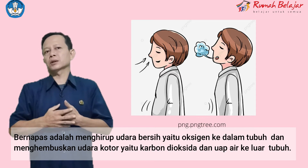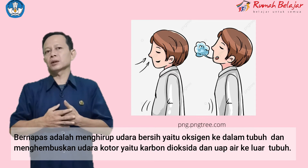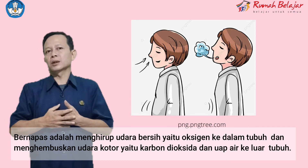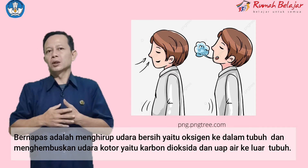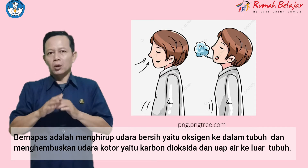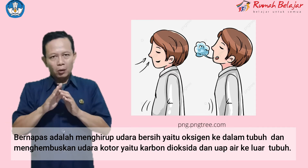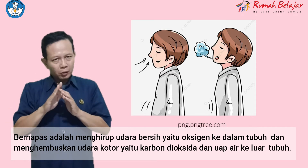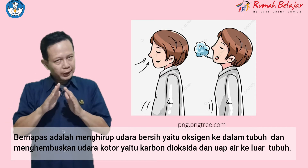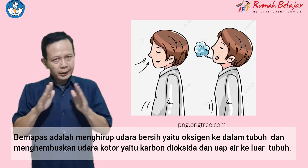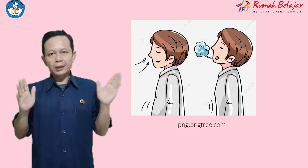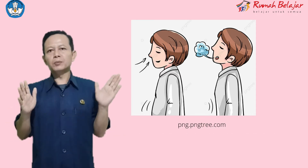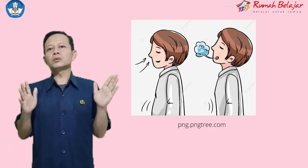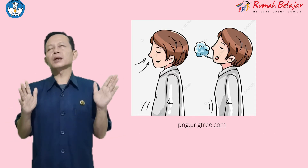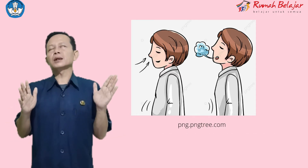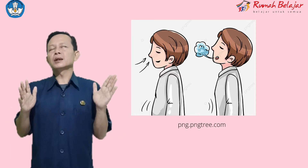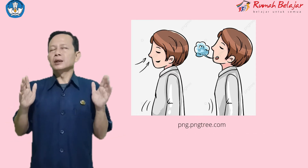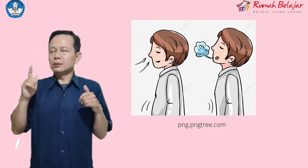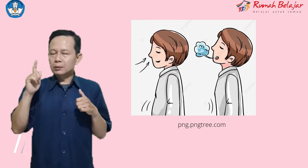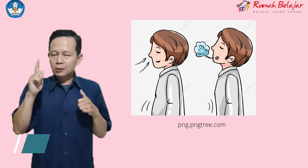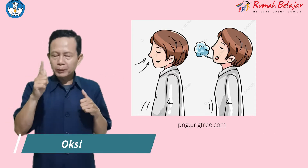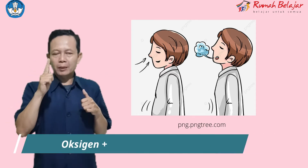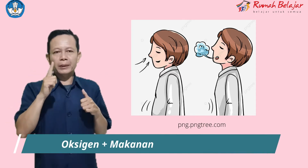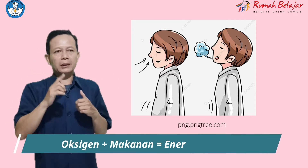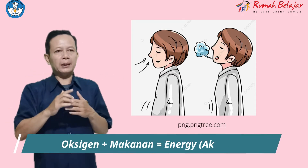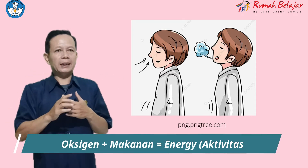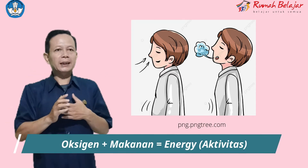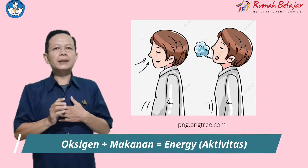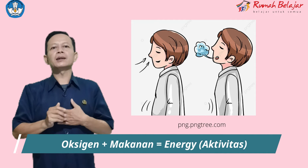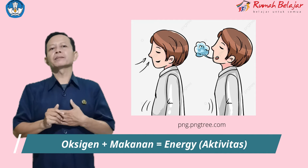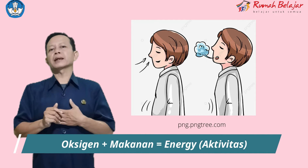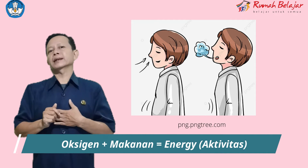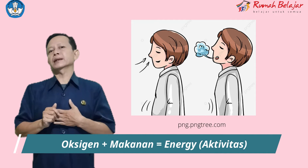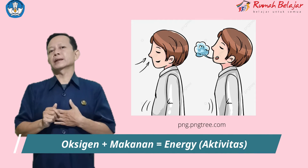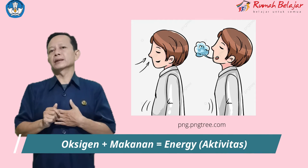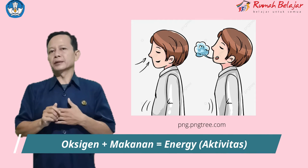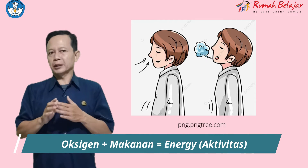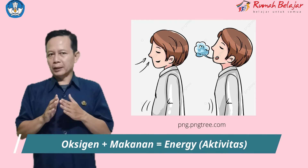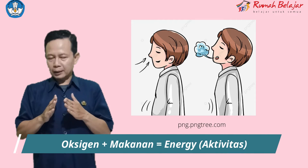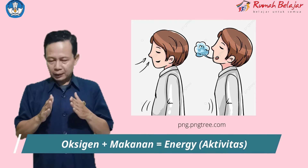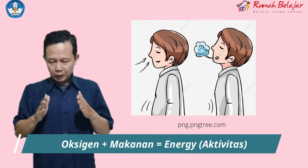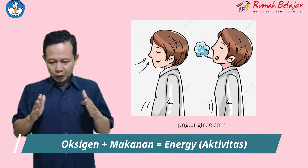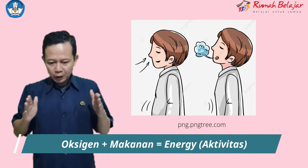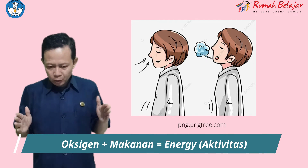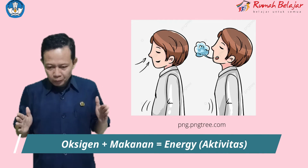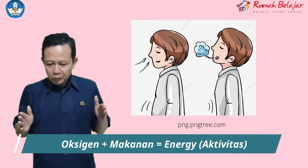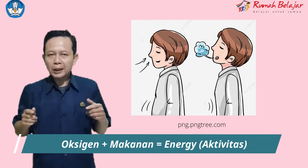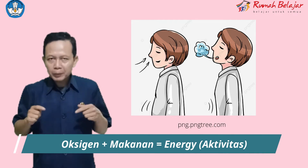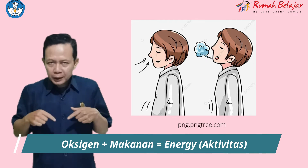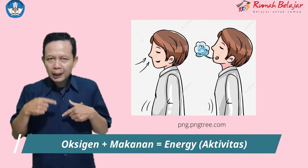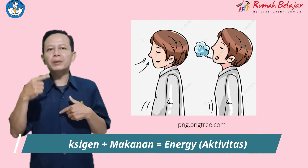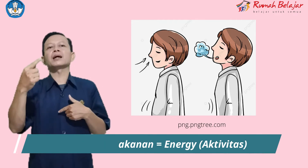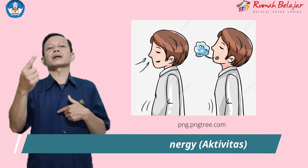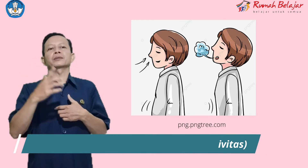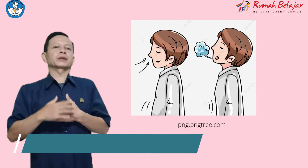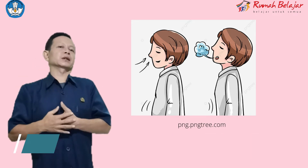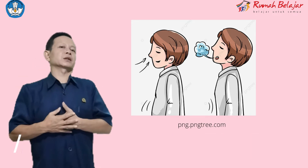udara kotor. Oksigen dibutuhkan untuk mendapatkan energi dari makanan, sehingga kita bisa hidup dan